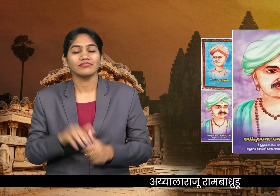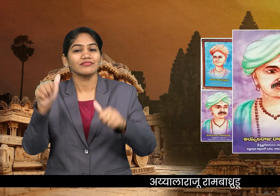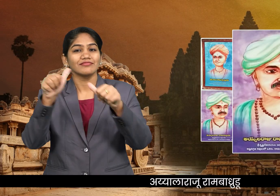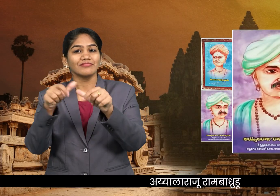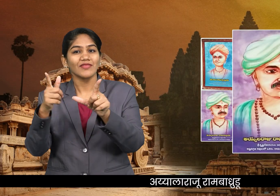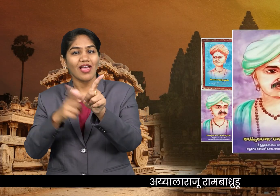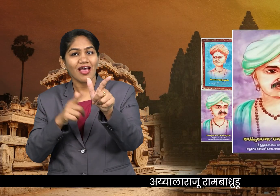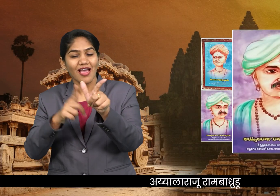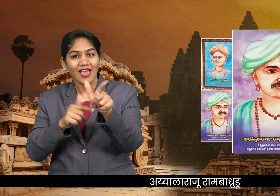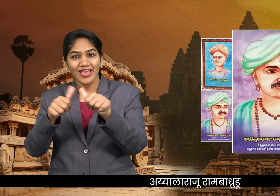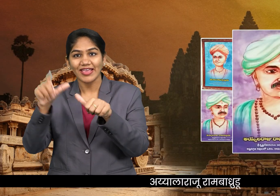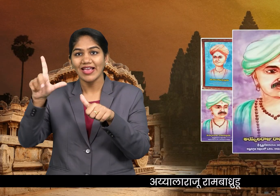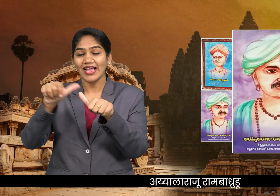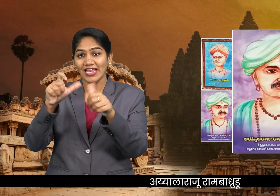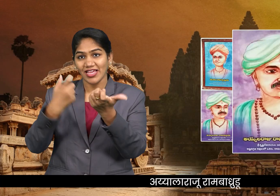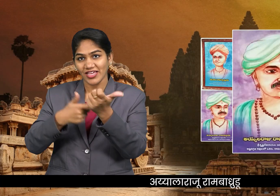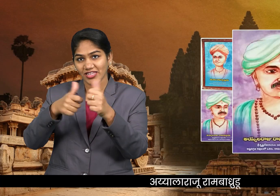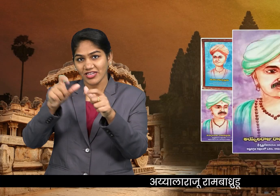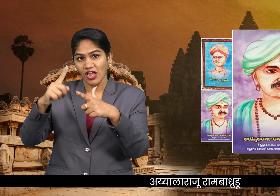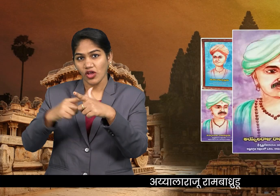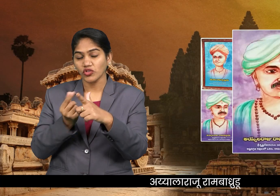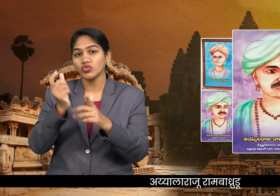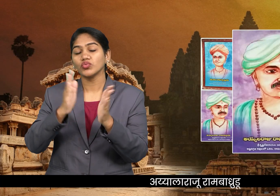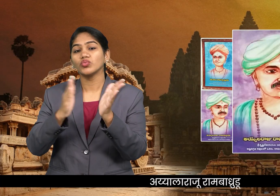अय्यालाराजू रामबाधू,